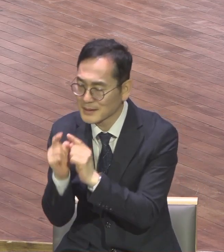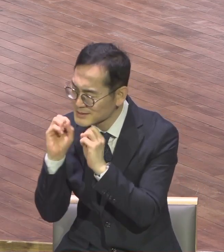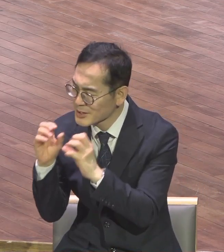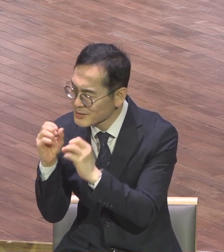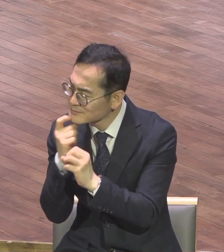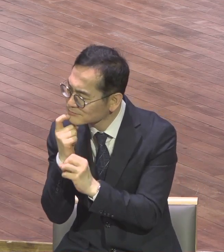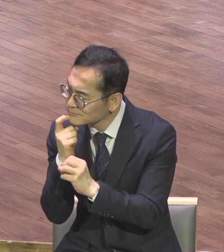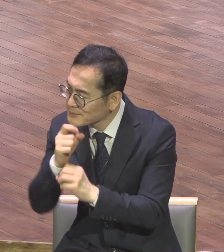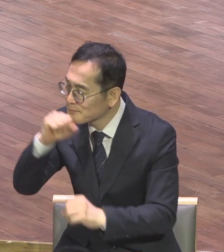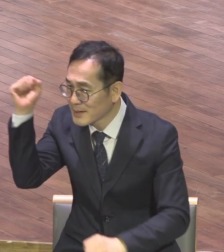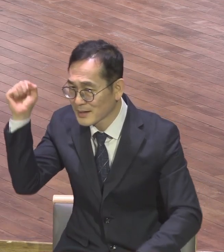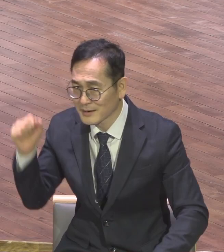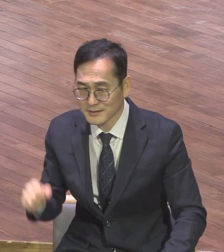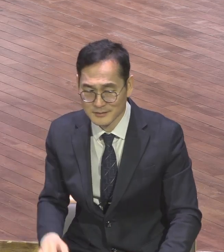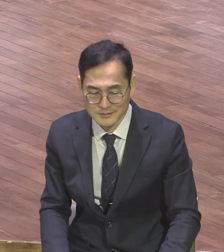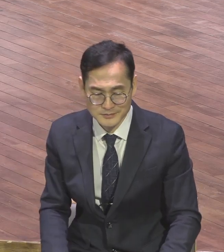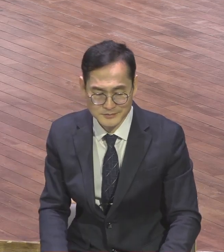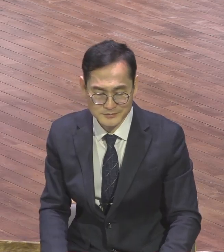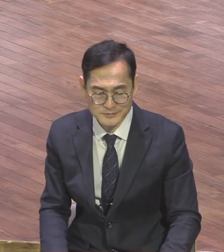한두 분 갔는데